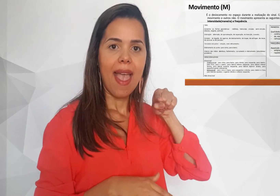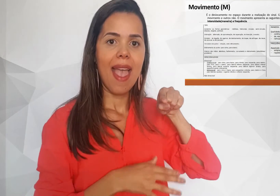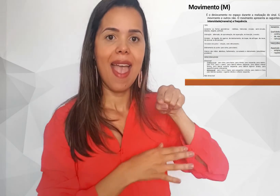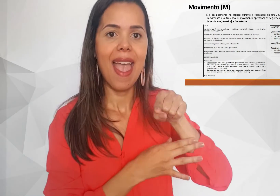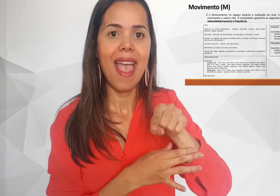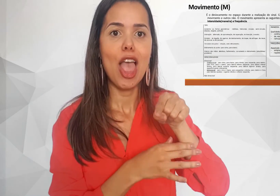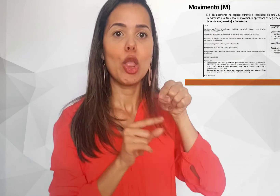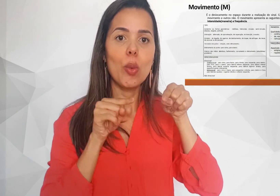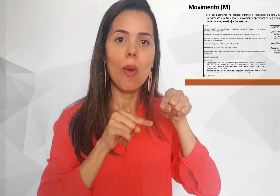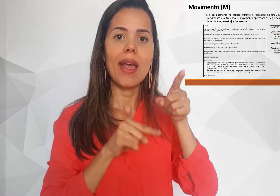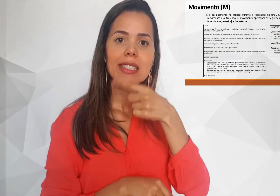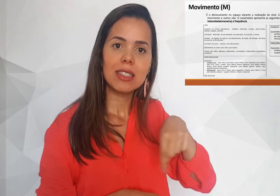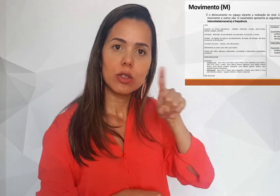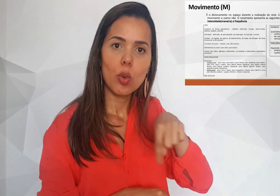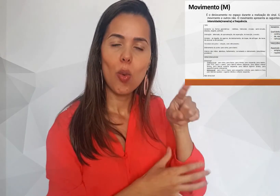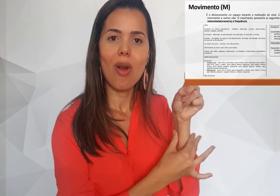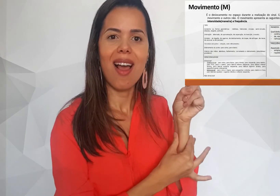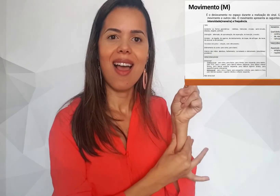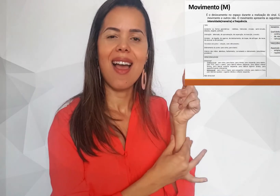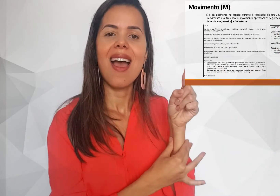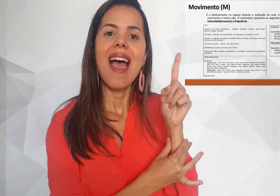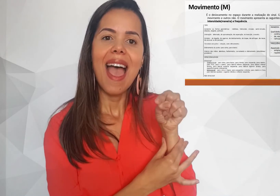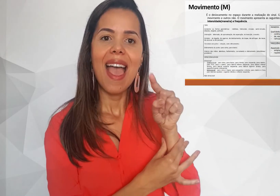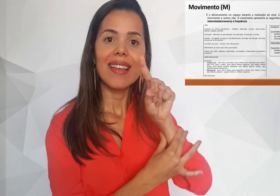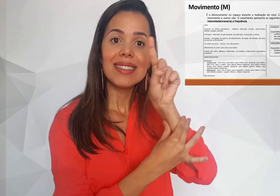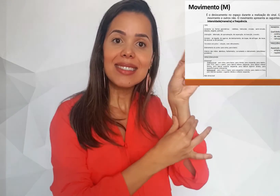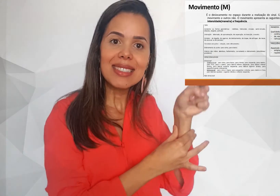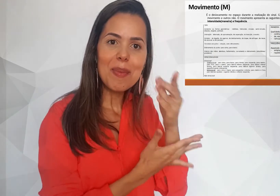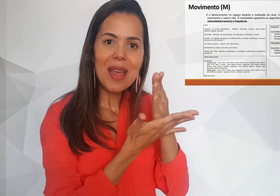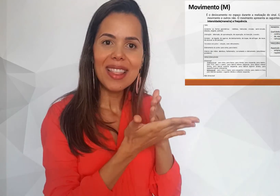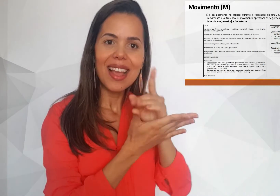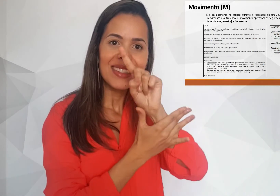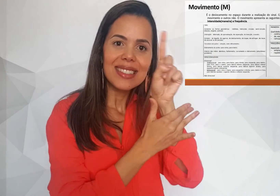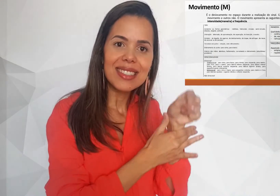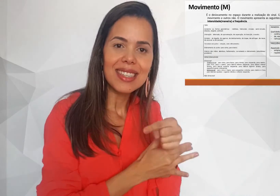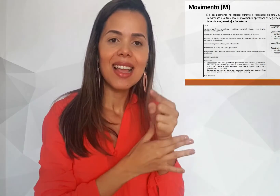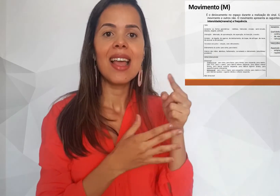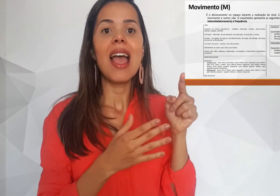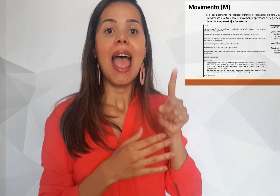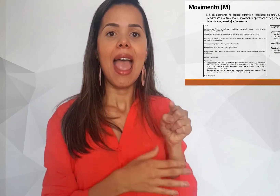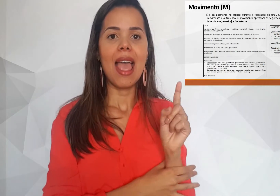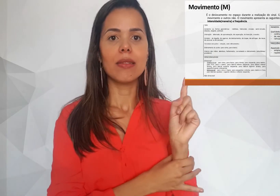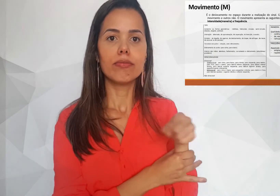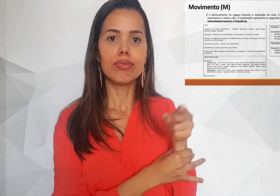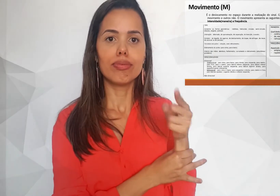um movimento reto, é um movimento circular, é um movimento semicircular, é um movimento